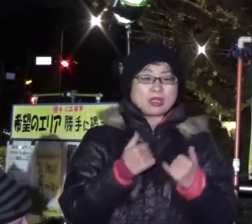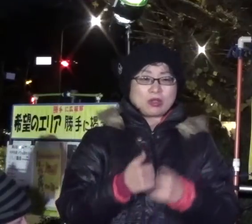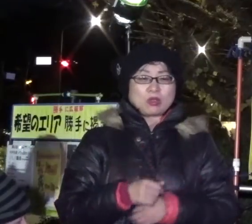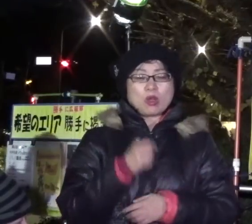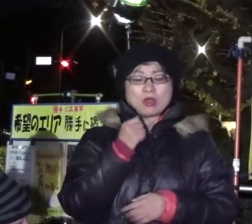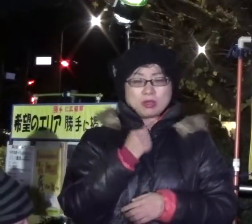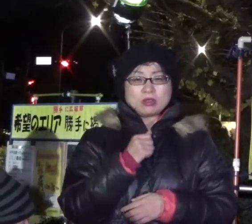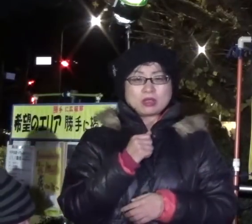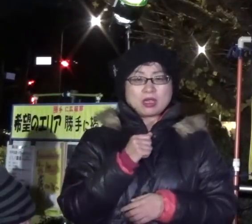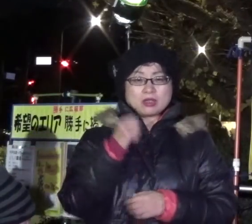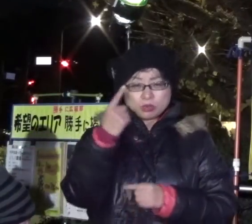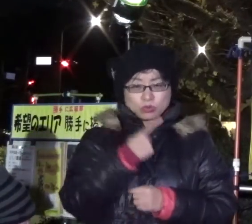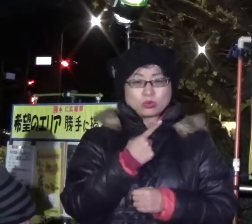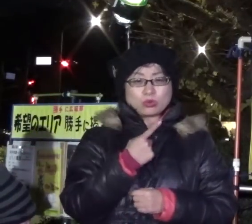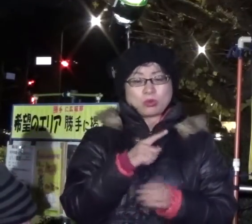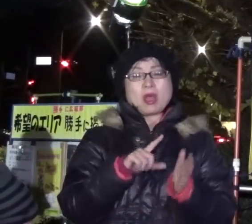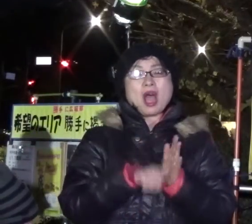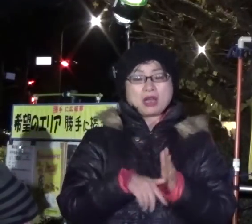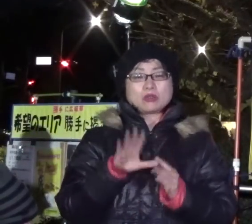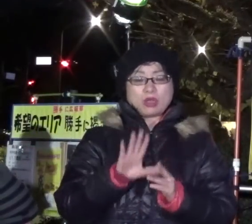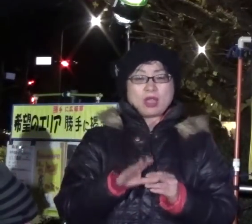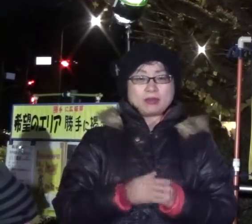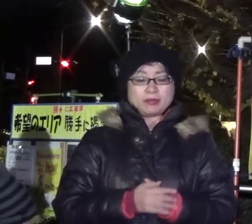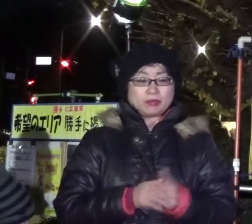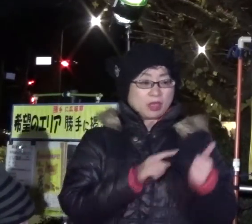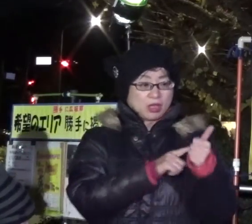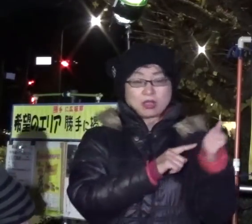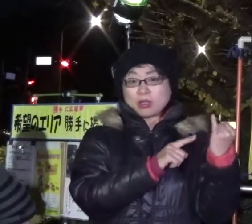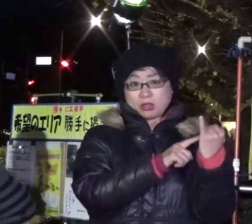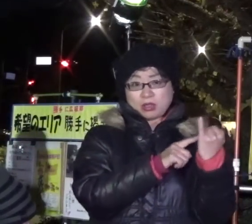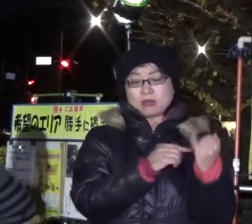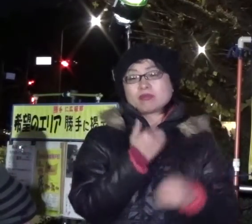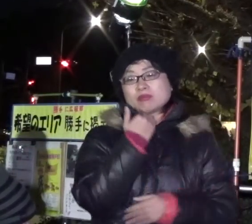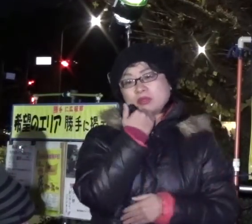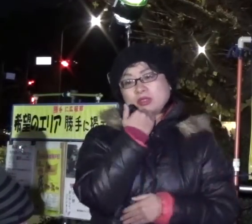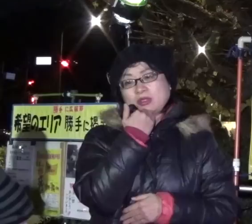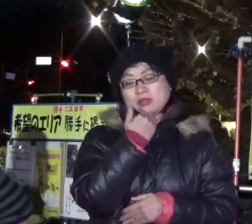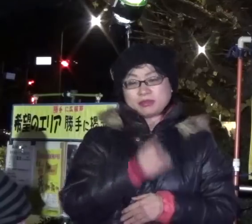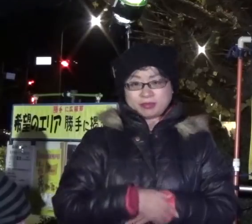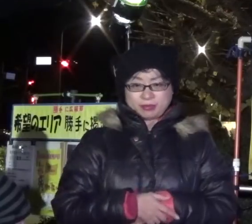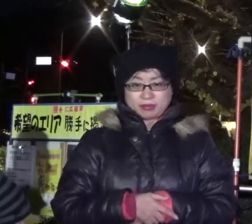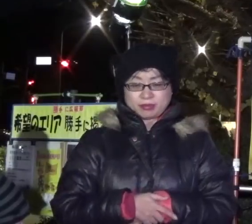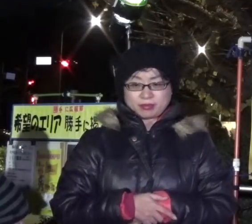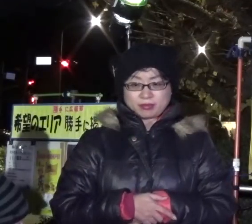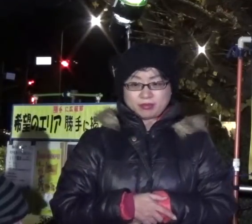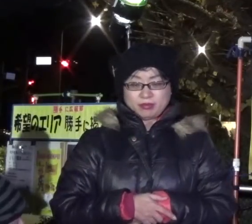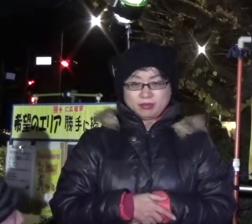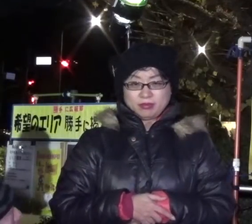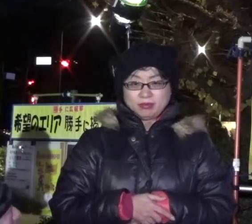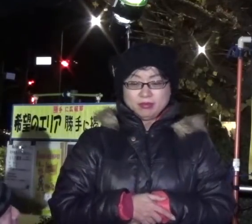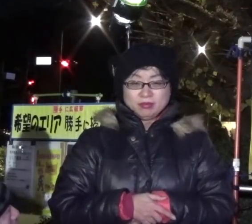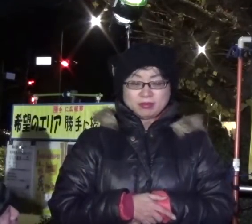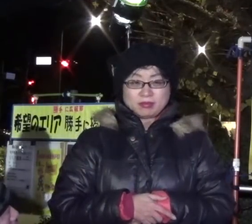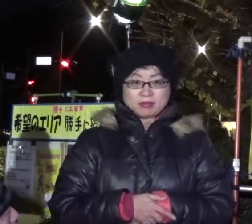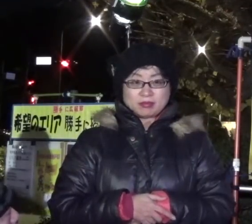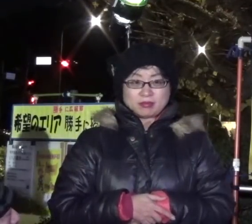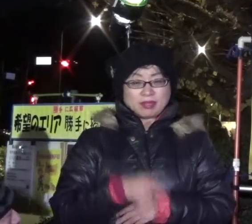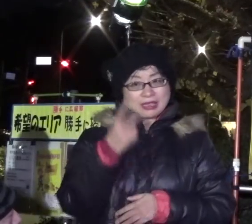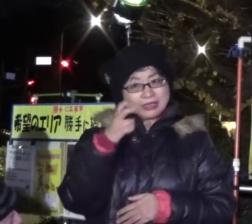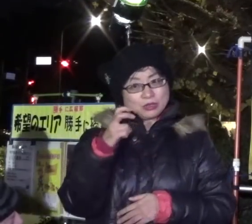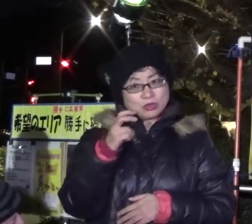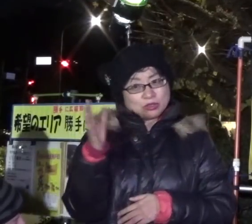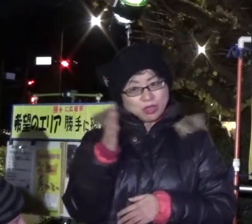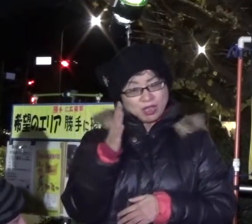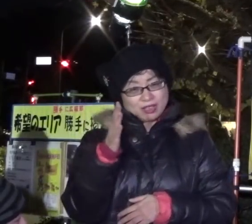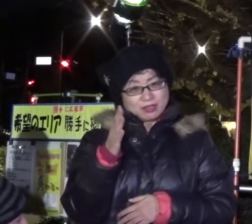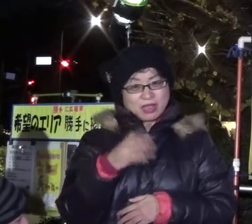ないということでですね、ここでですね、ずっと来る人を待ってました。でね、案の定、あれ20人ぐらいでしたか